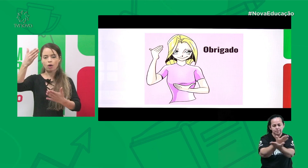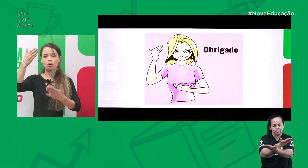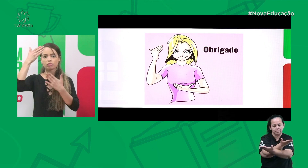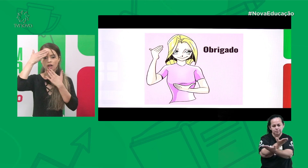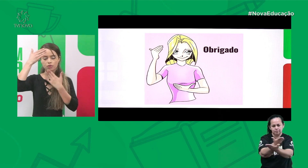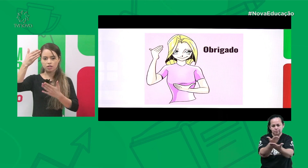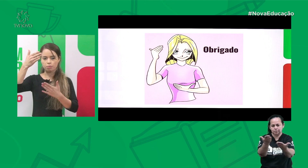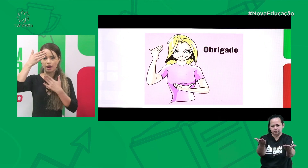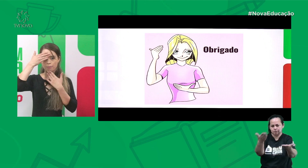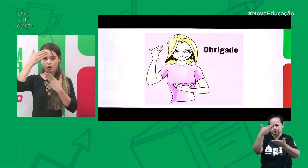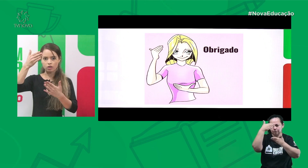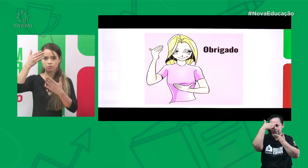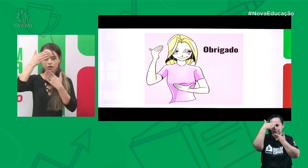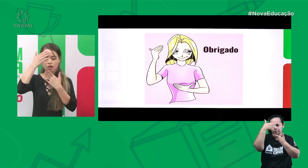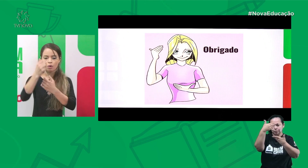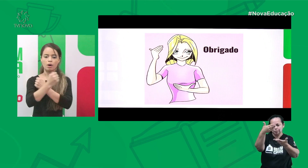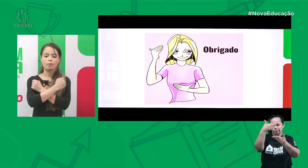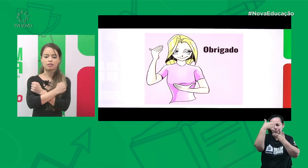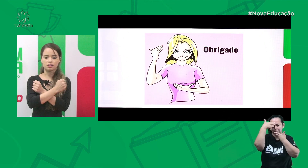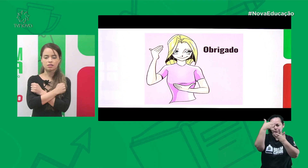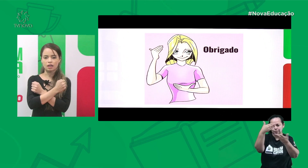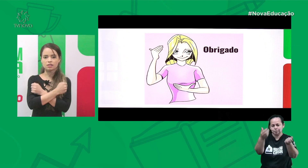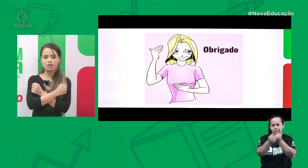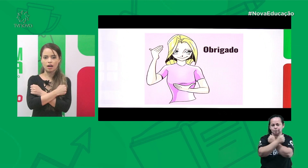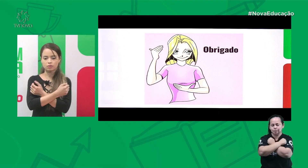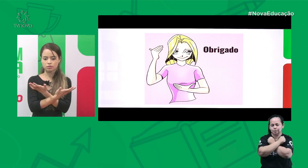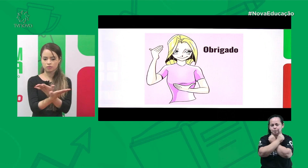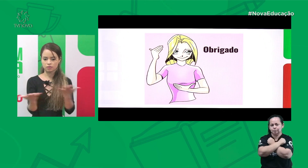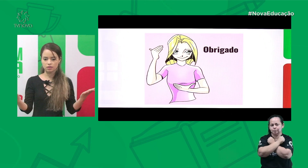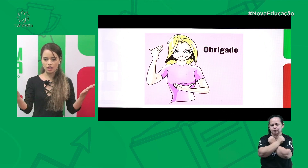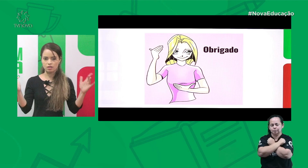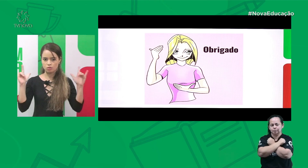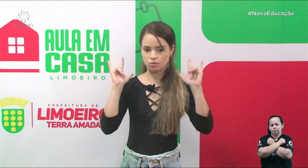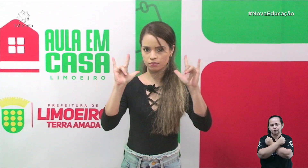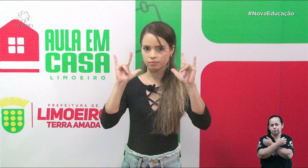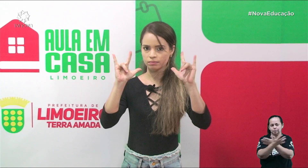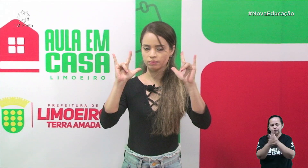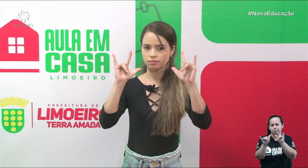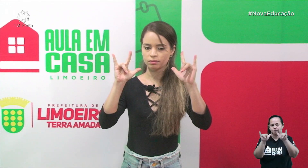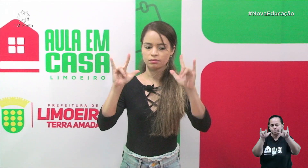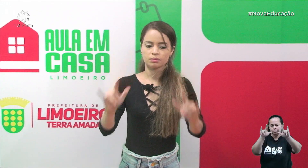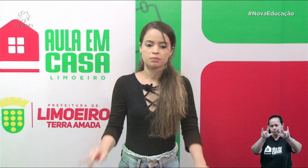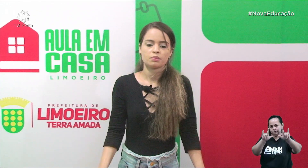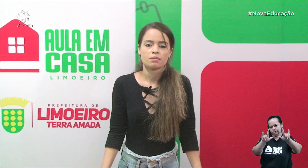pela aula, convidar vocês para a próxima. Um abraço sinalizado e é isso.